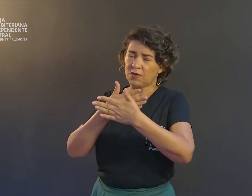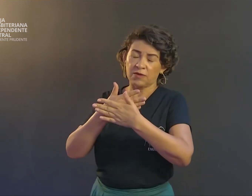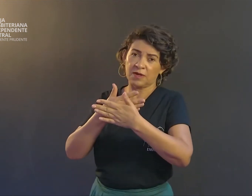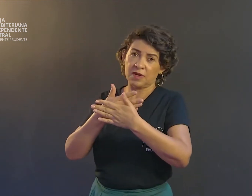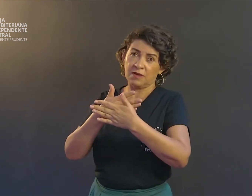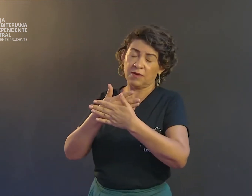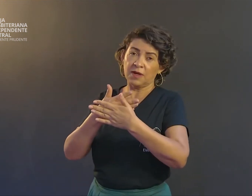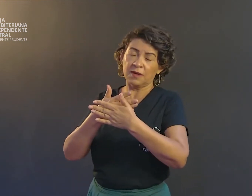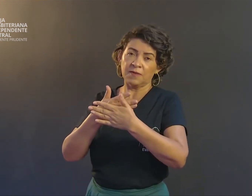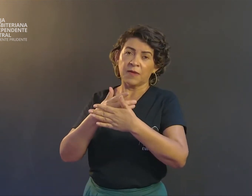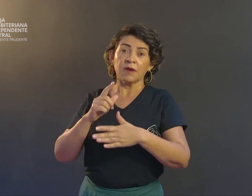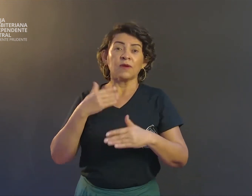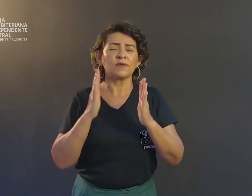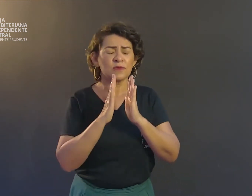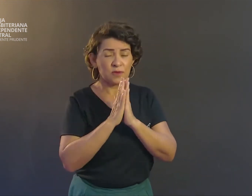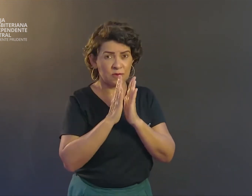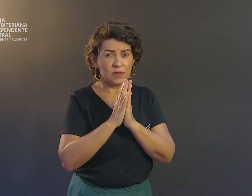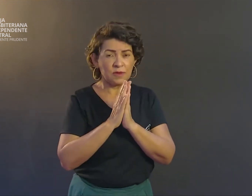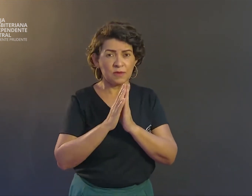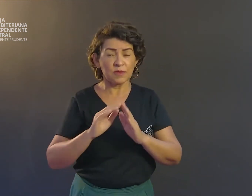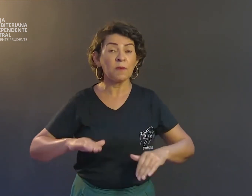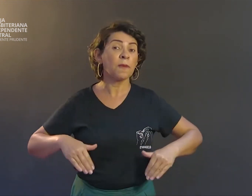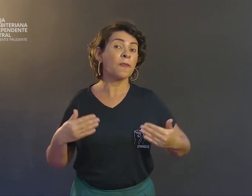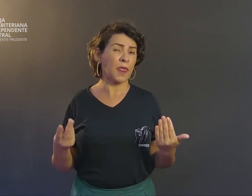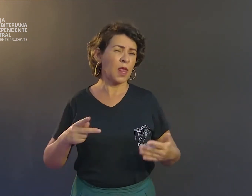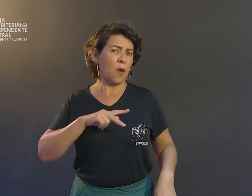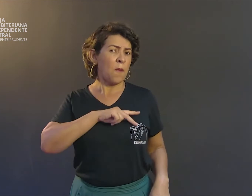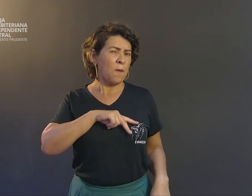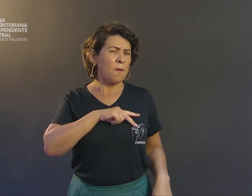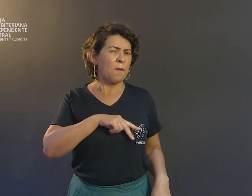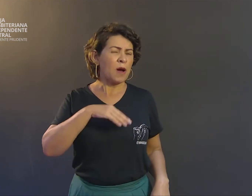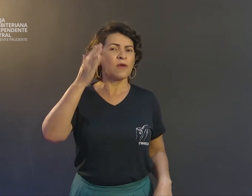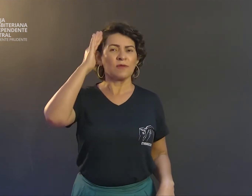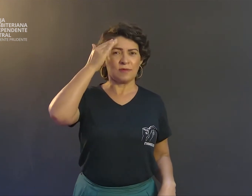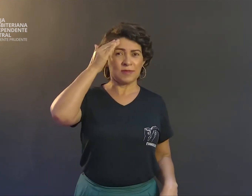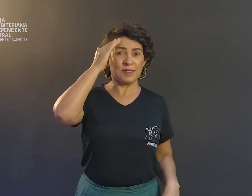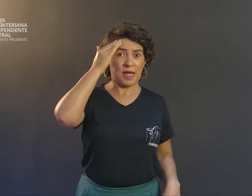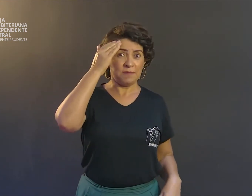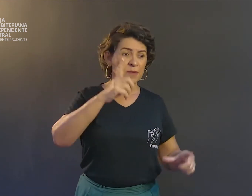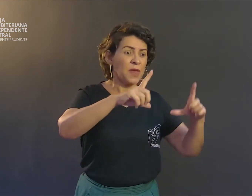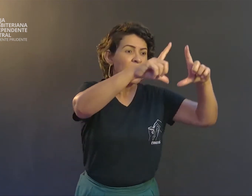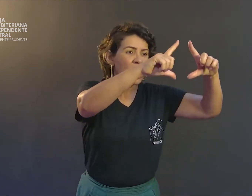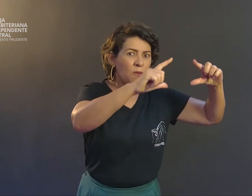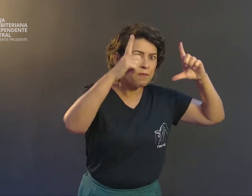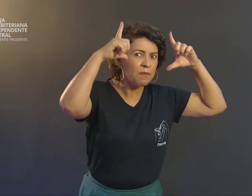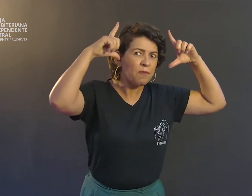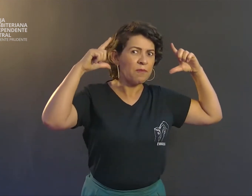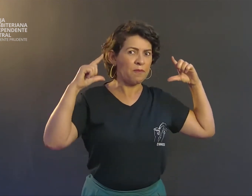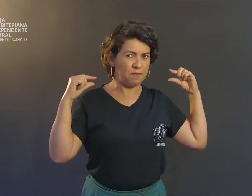Creio que Paulo esteja se referindo a este tipo de príncipe. Nosso adversário tem poder sobre